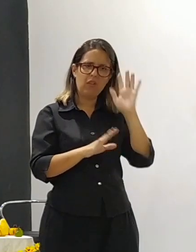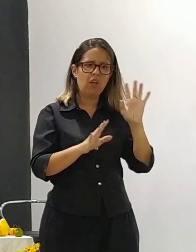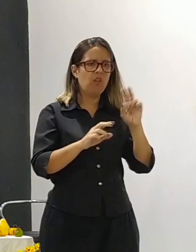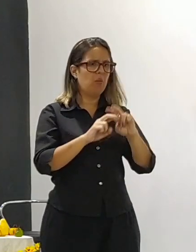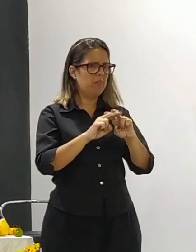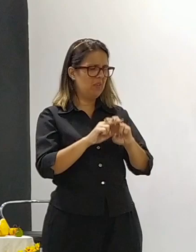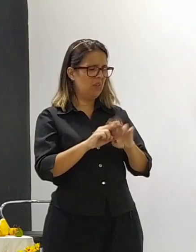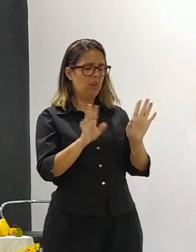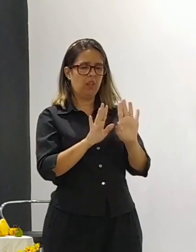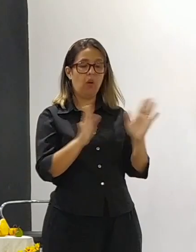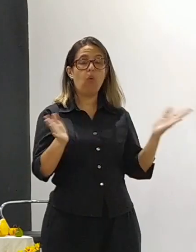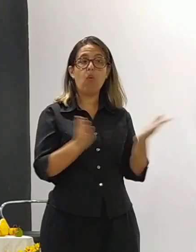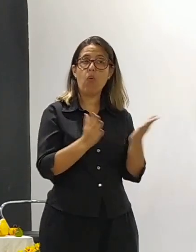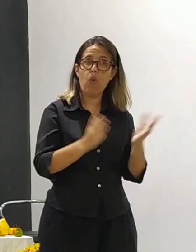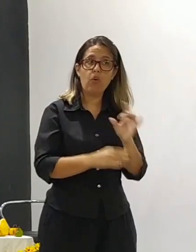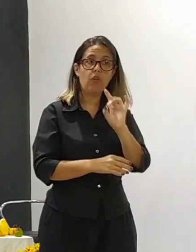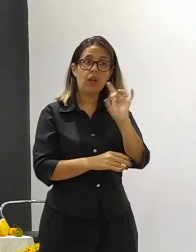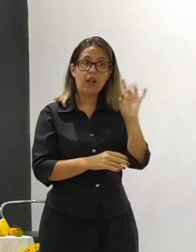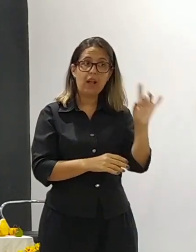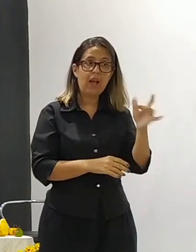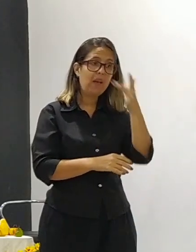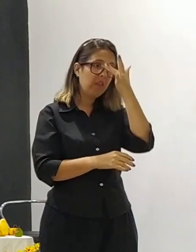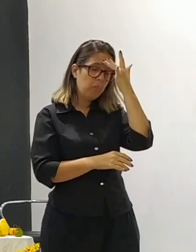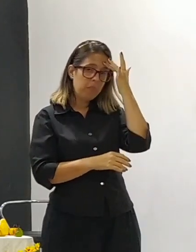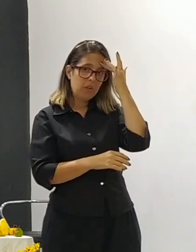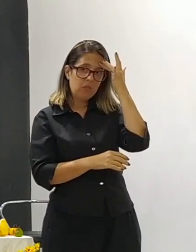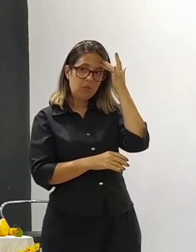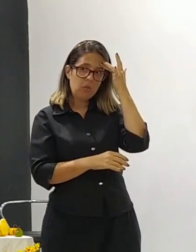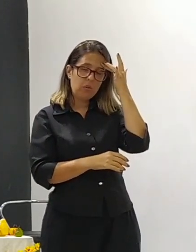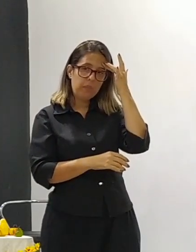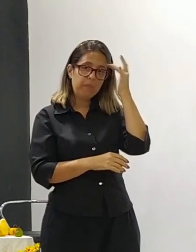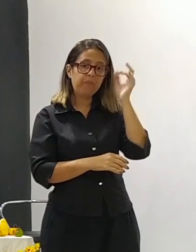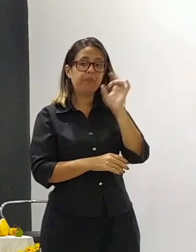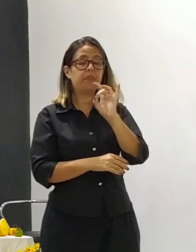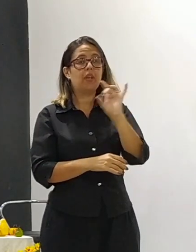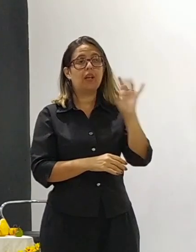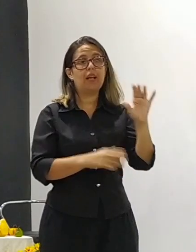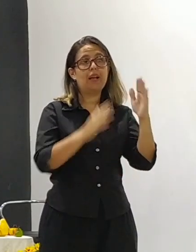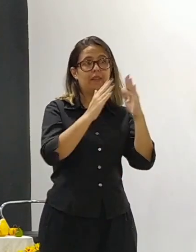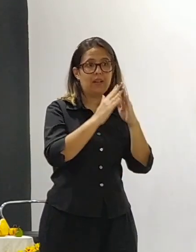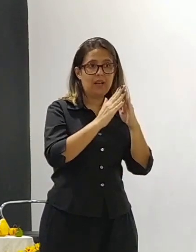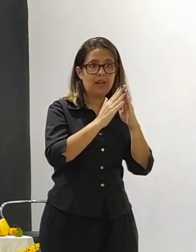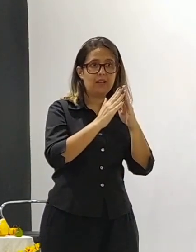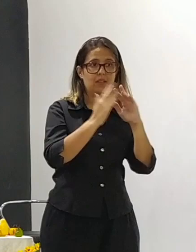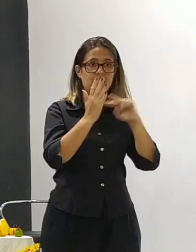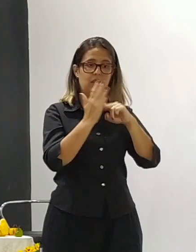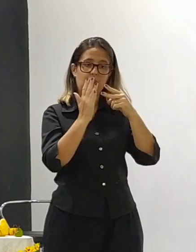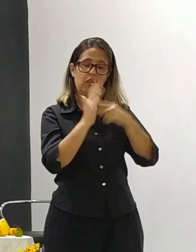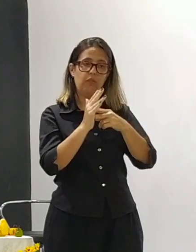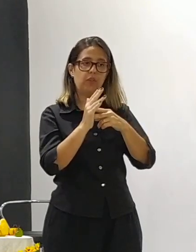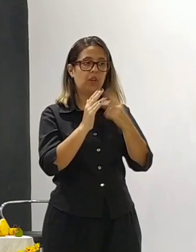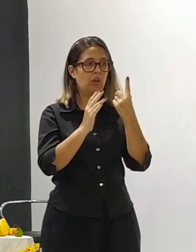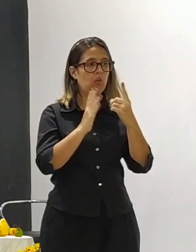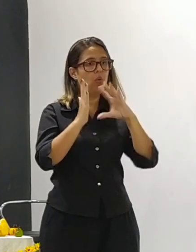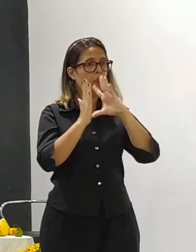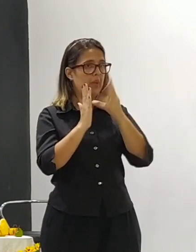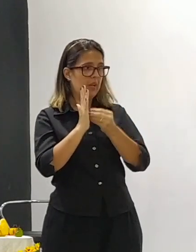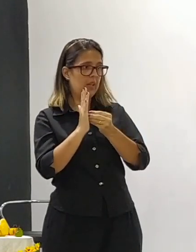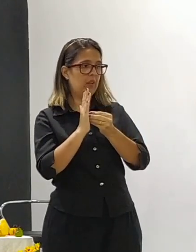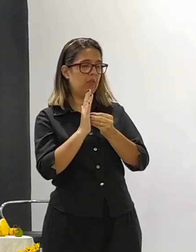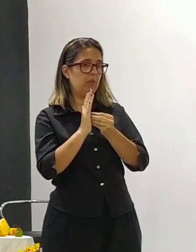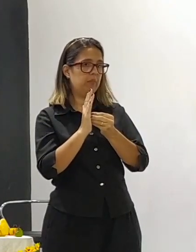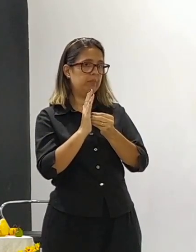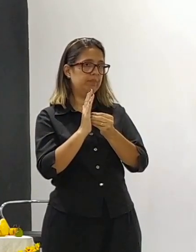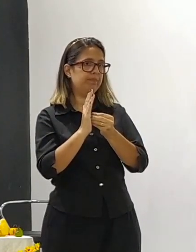a gente entende que cada membro, cada casa é uma igreja, e cada membro é um ministro e